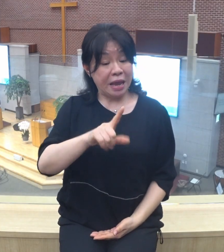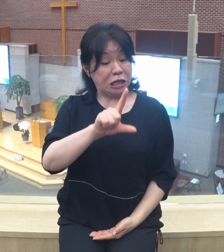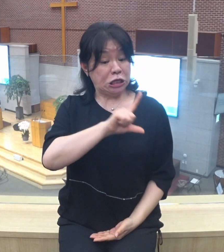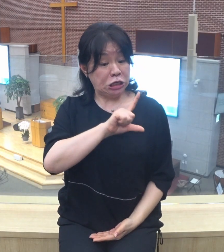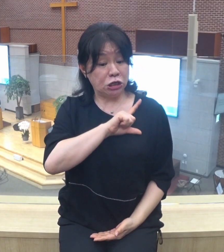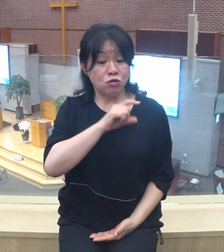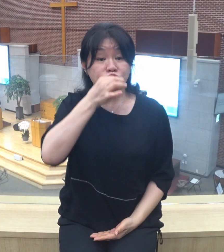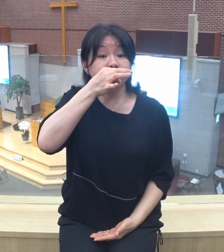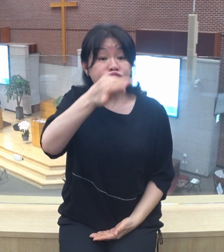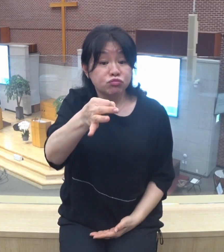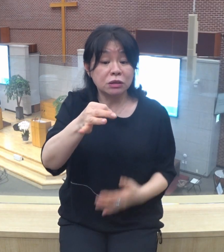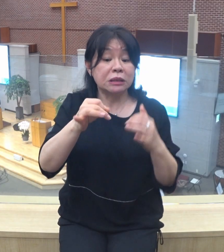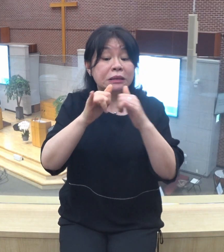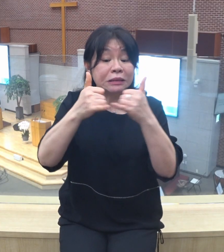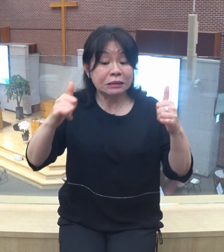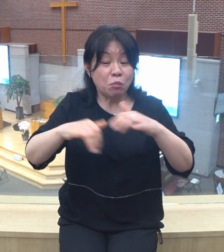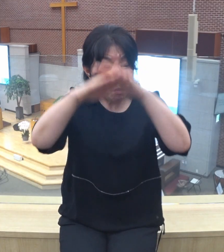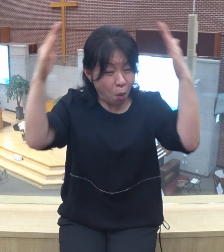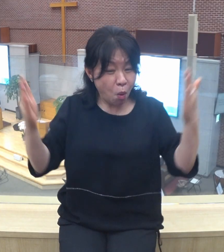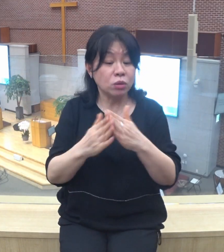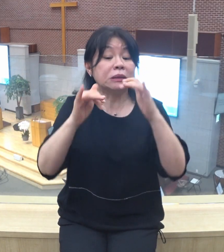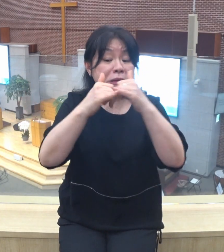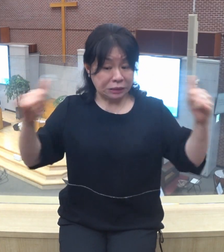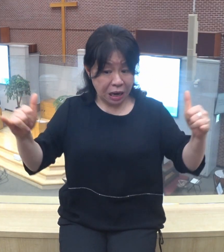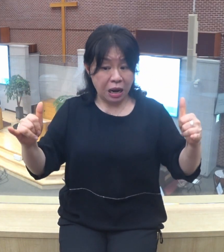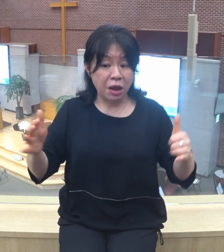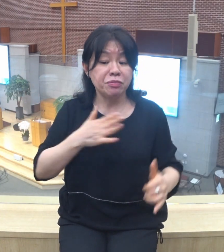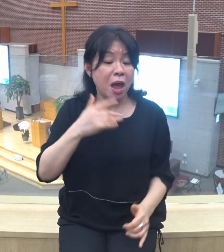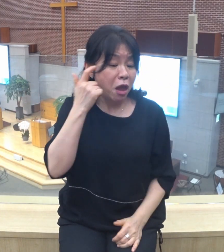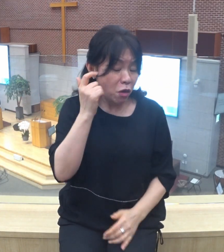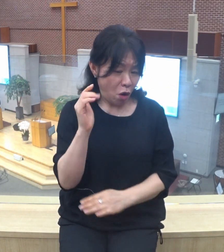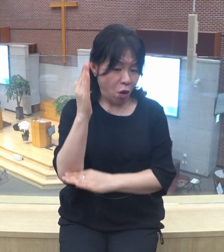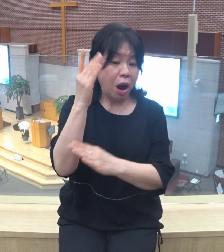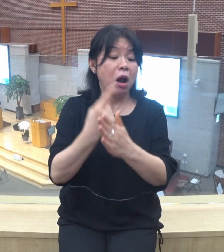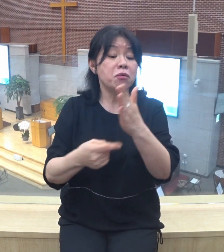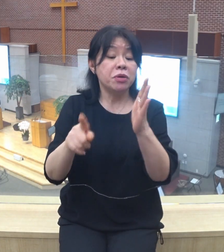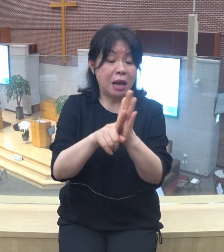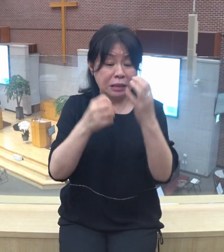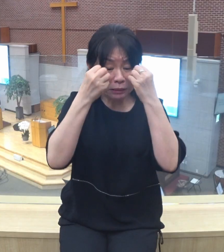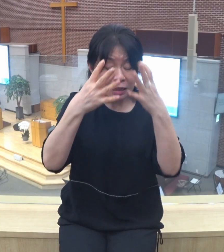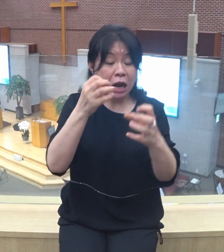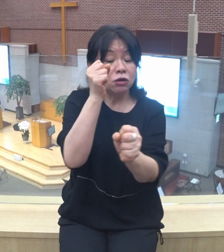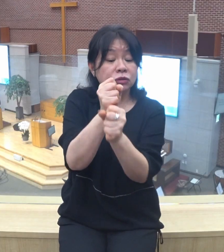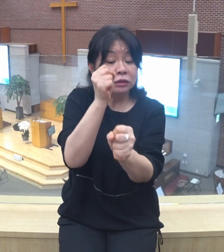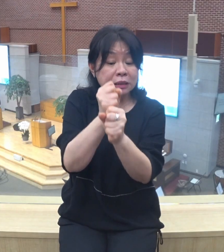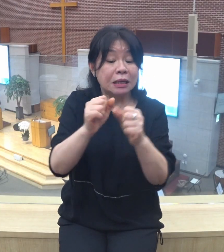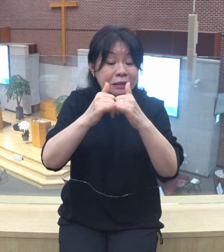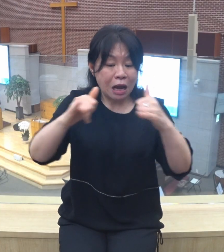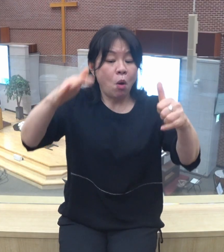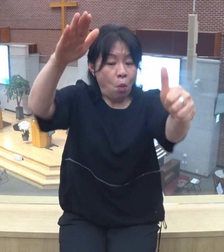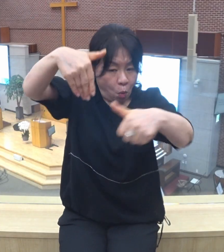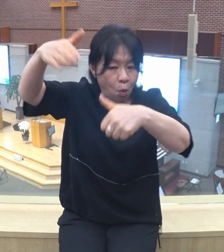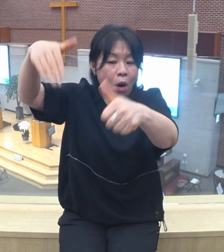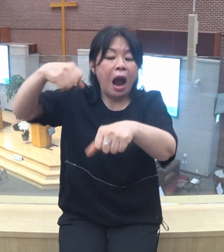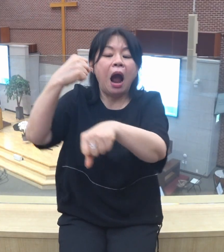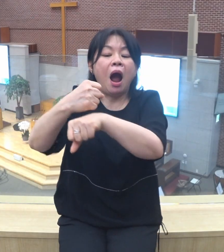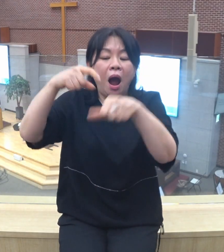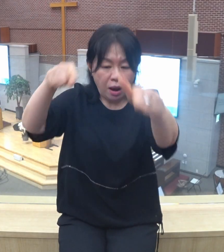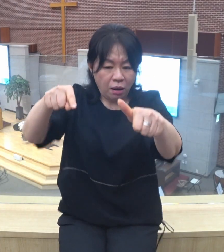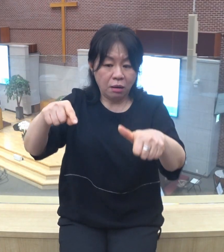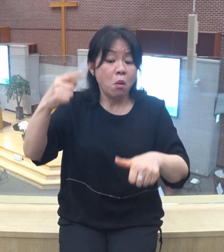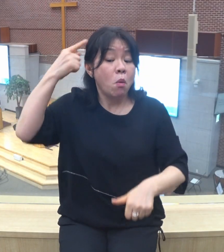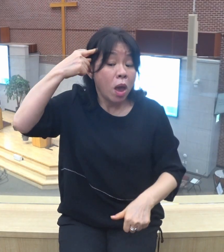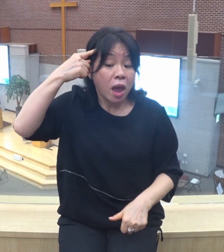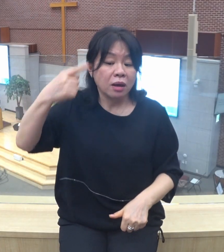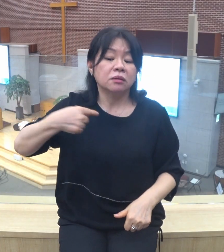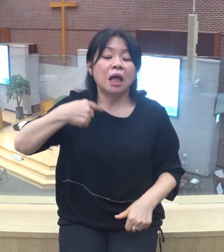이름으로 불려지는 모든 자, 곧 내가 내 영광을 위하여 창조한 자를 보게 하라. 그를 내가 지었고